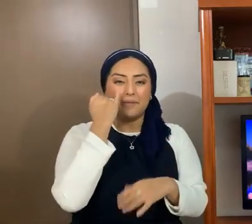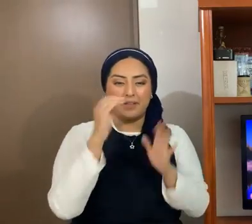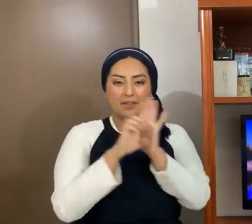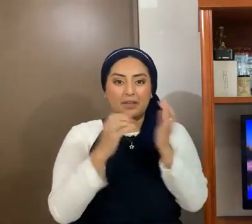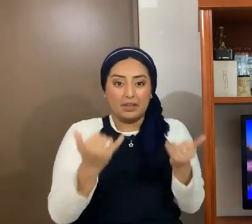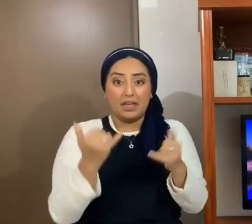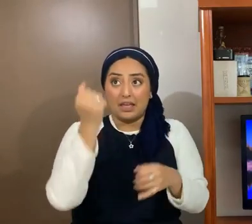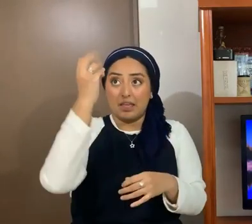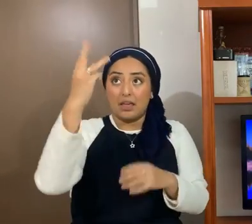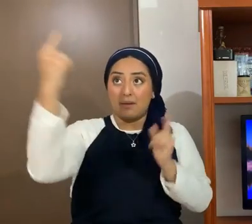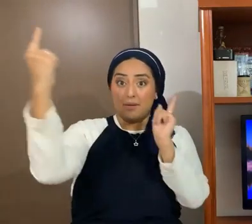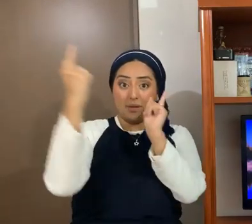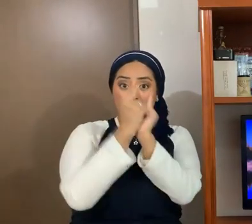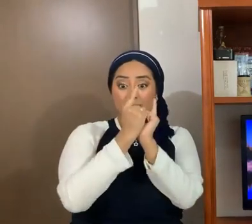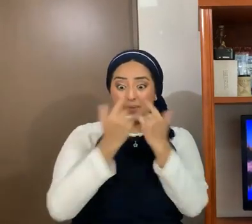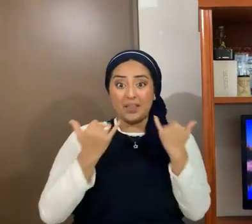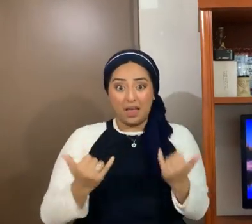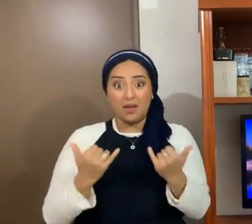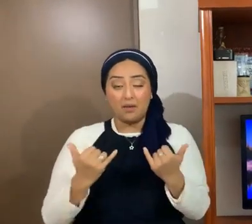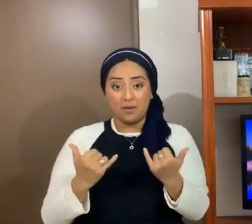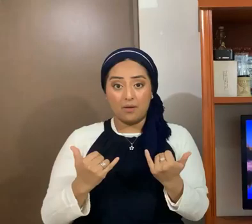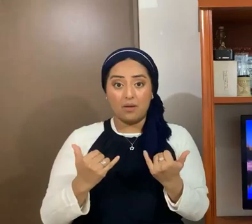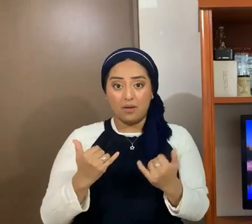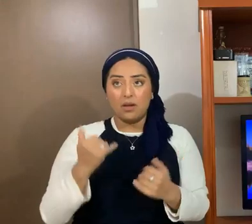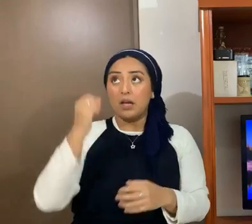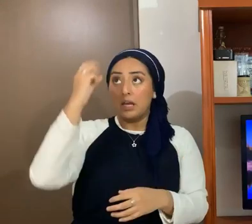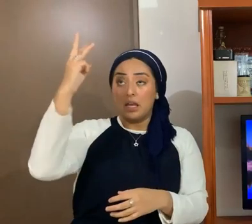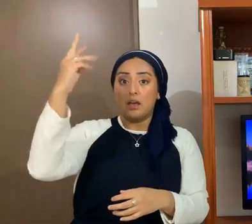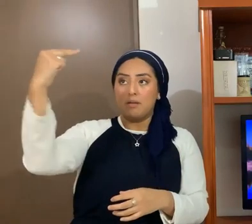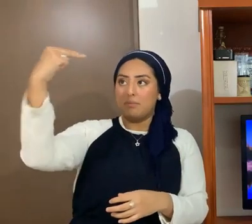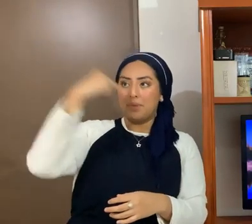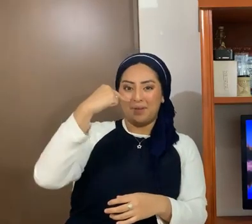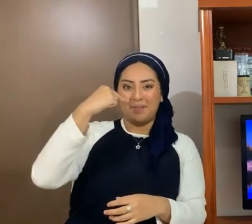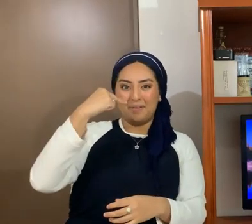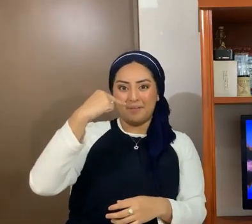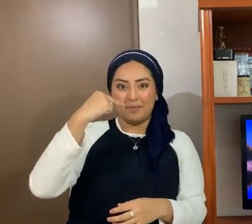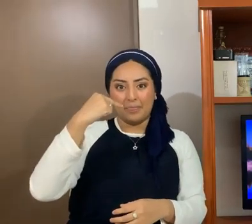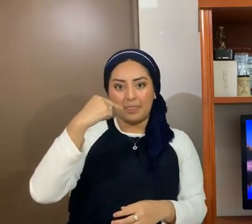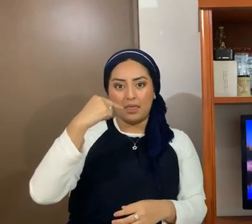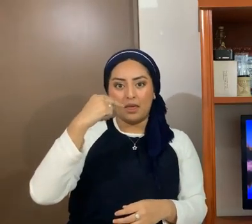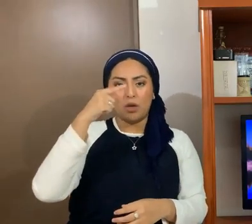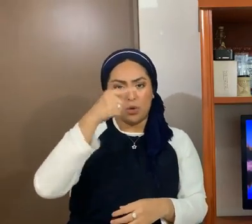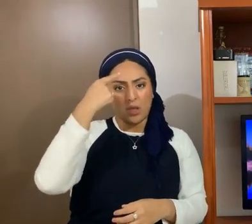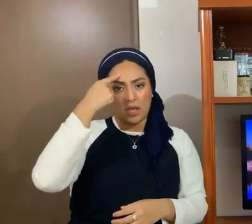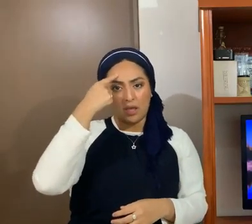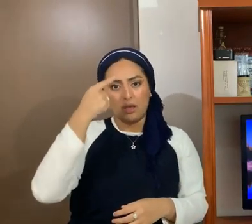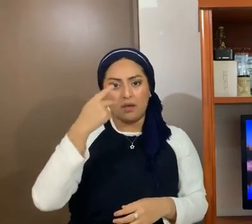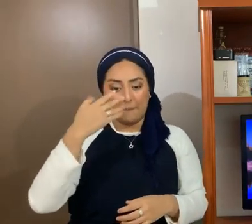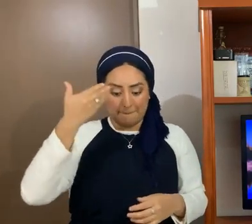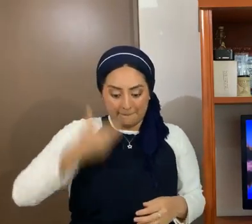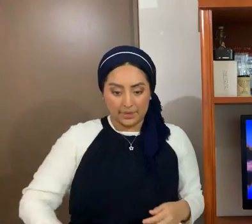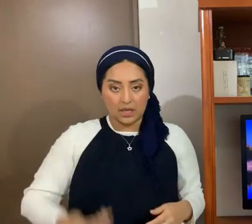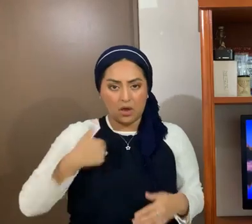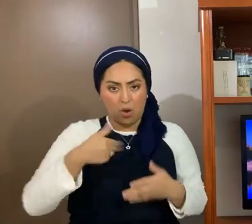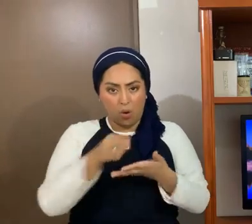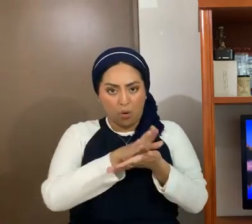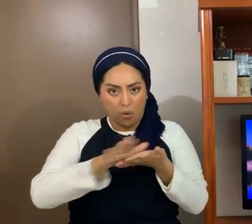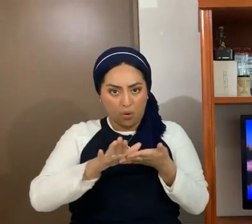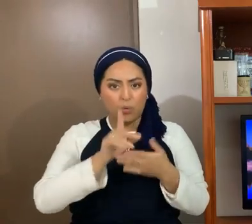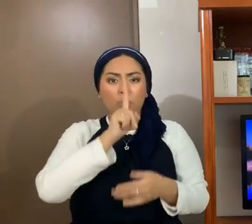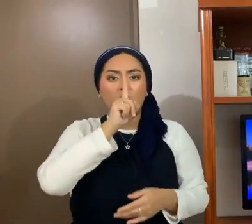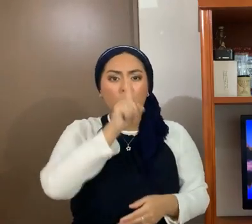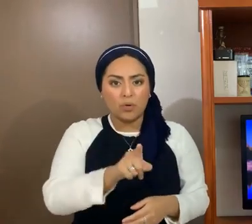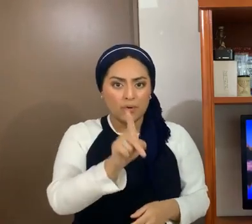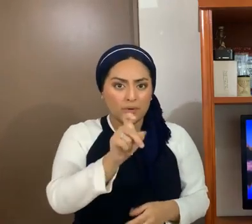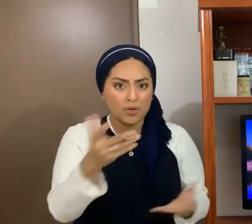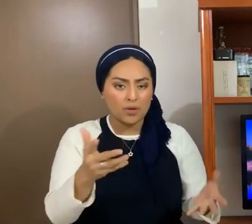para darnos esos tesoros, aleluya, ¿qué templo encontraría? ¿Qué templo encontraría, amados Sahim? Porque Yahshua nos